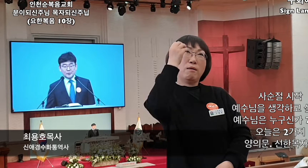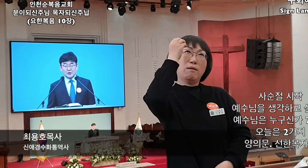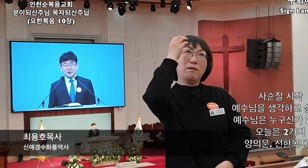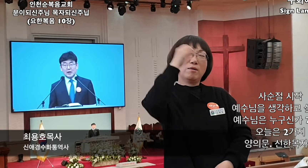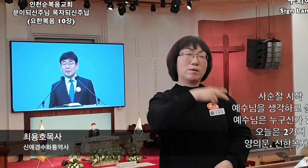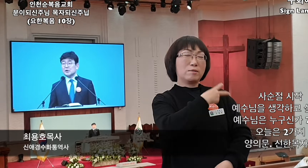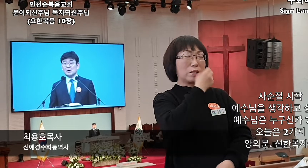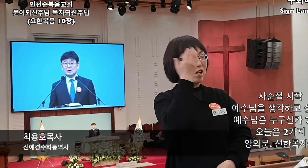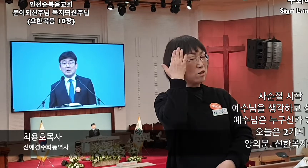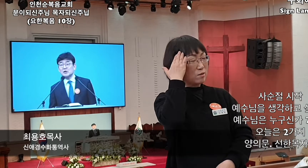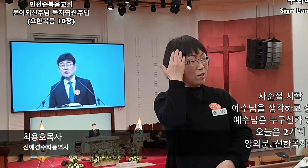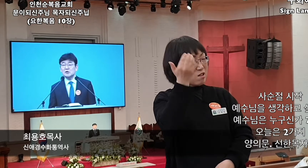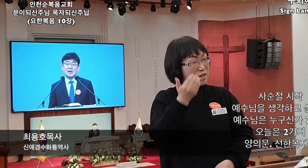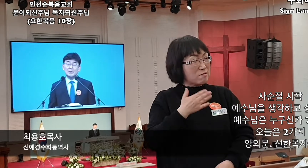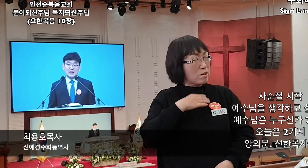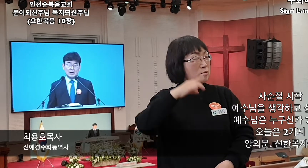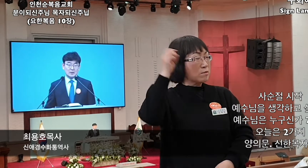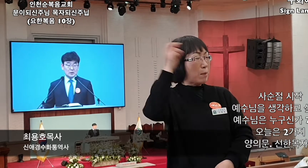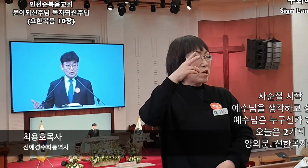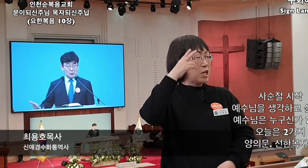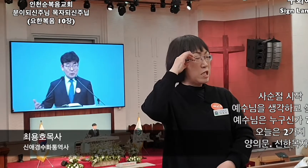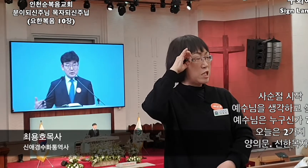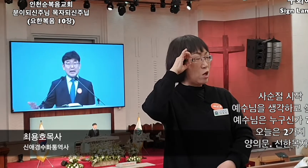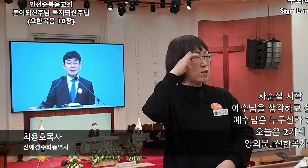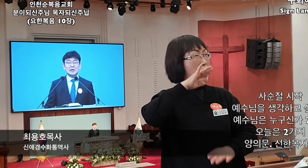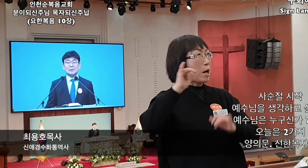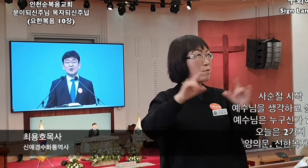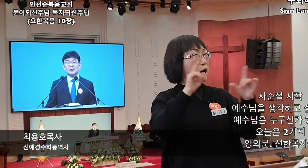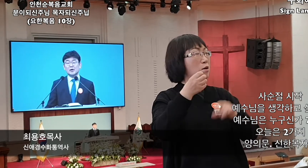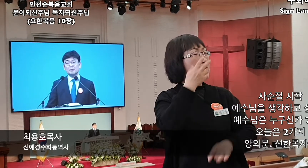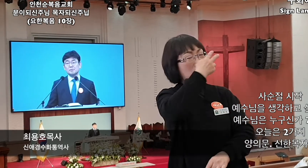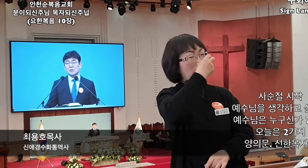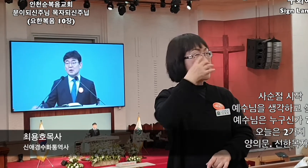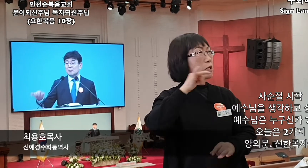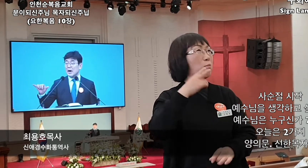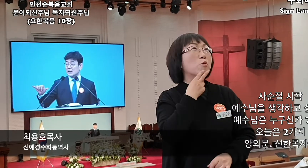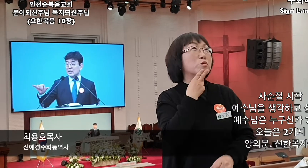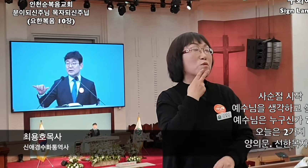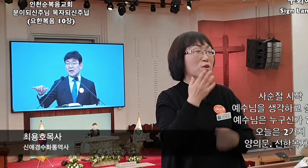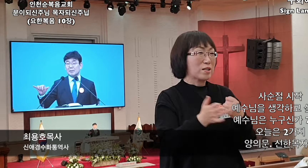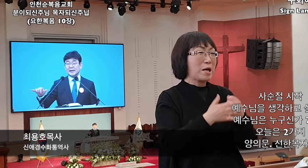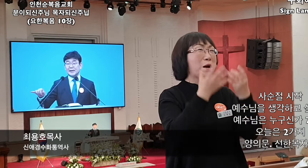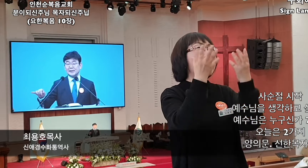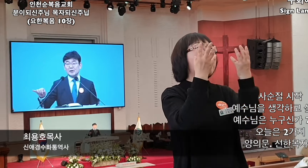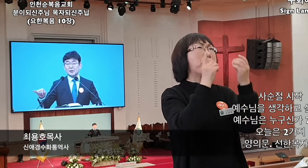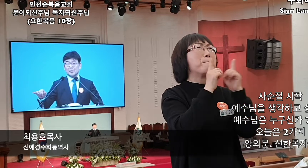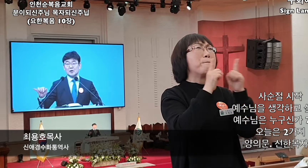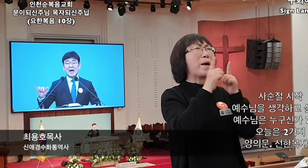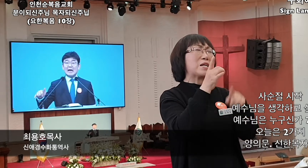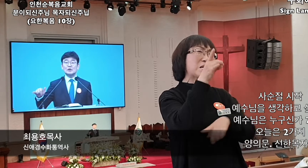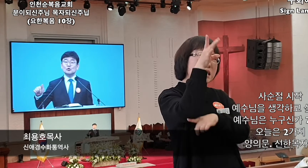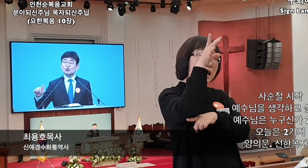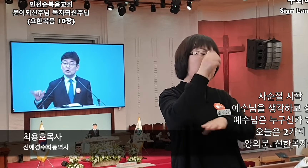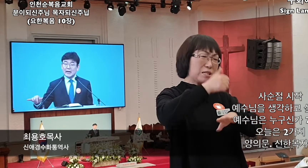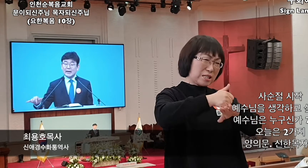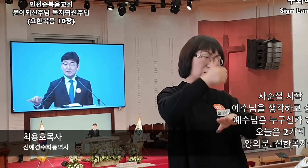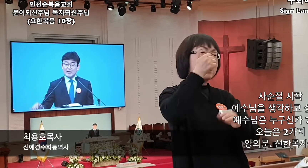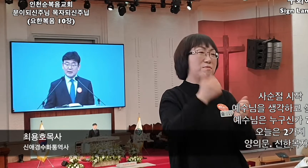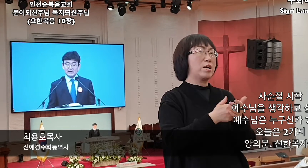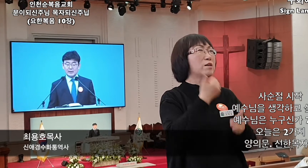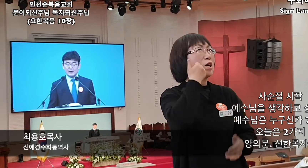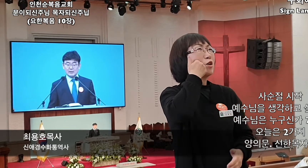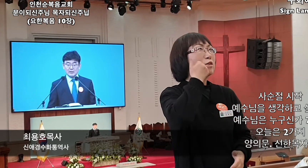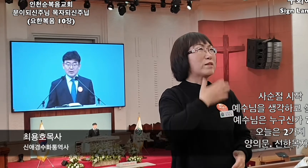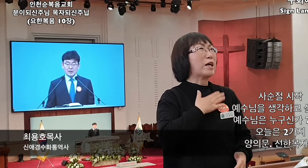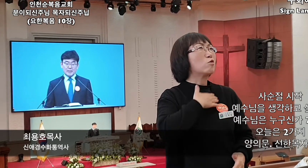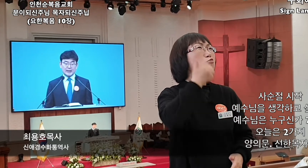잠자리에 눕기 전에 갑자기 나는 인천 사람이다. 그러고 자는 사람은 없어요. 말은 항상 맥락인데 특별히 나는 누구다라는 말을